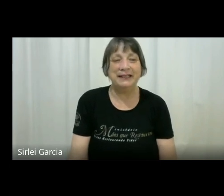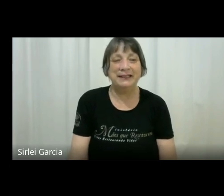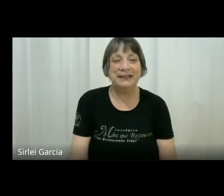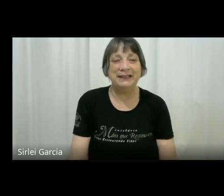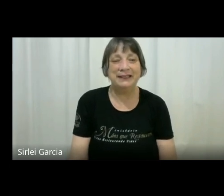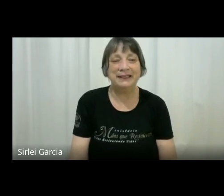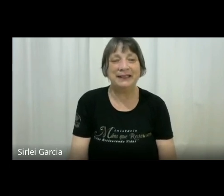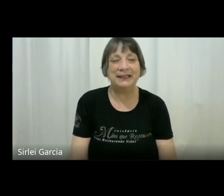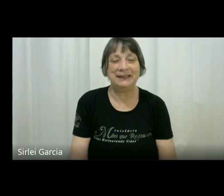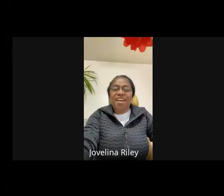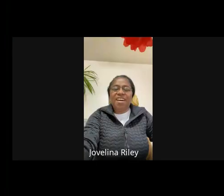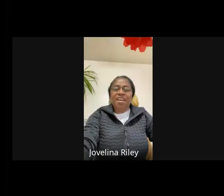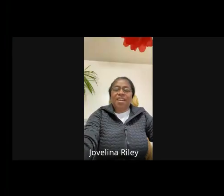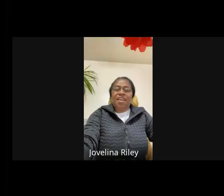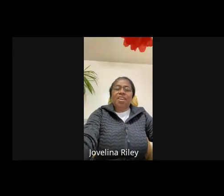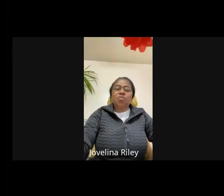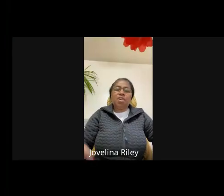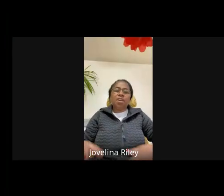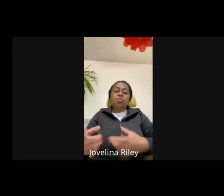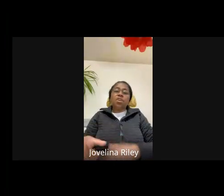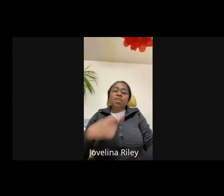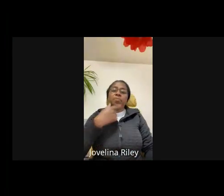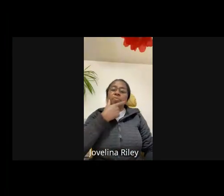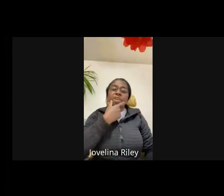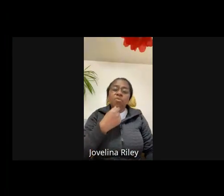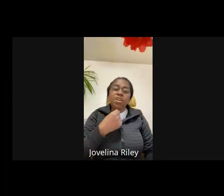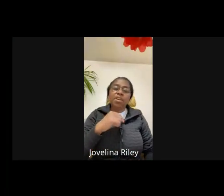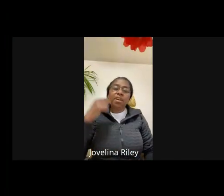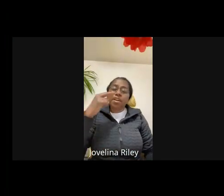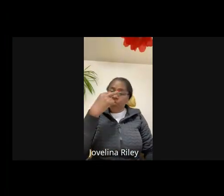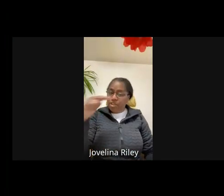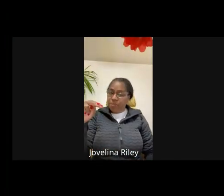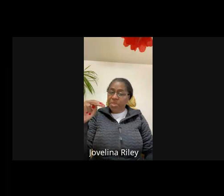Jovelina? Isso. Eu vi